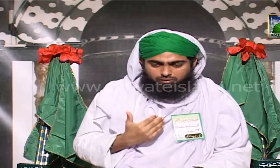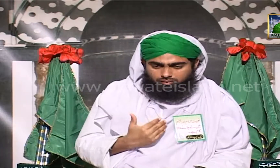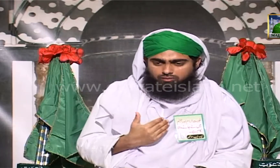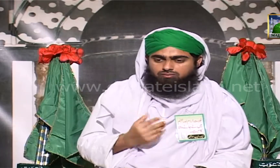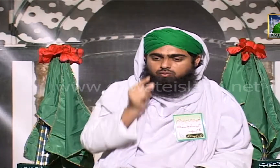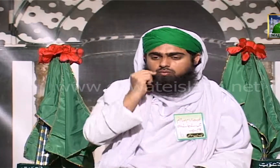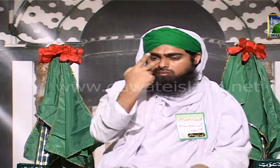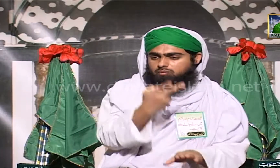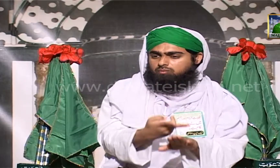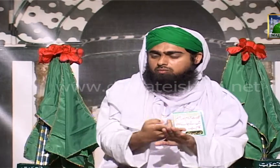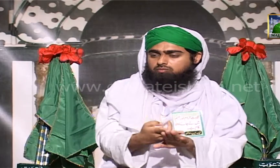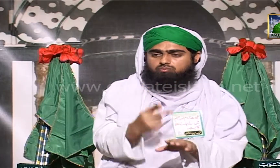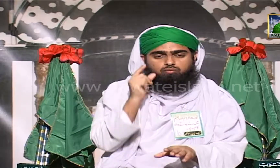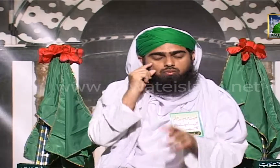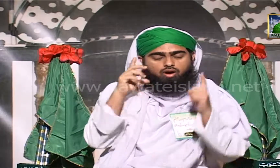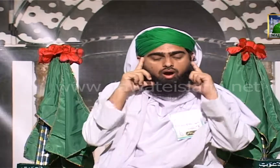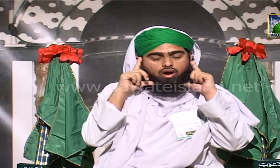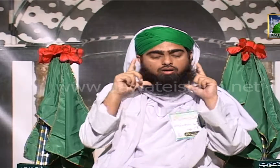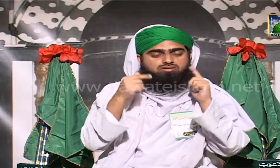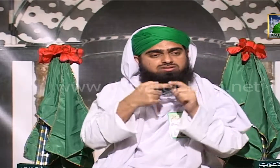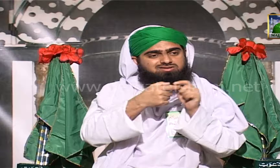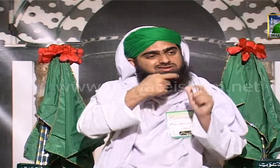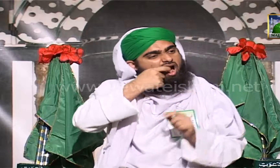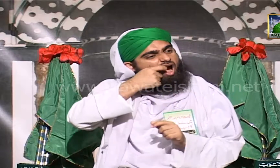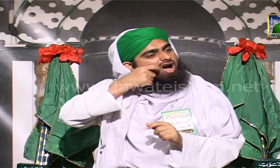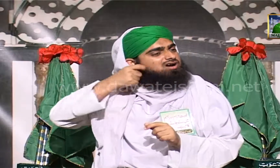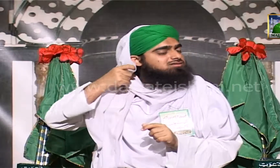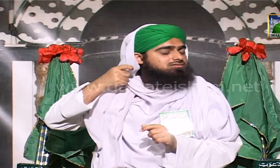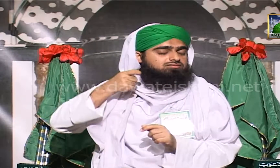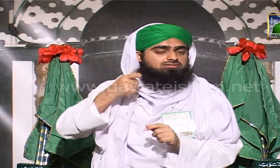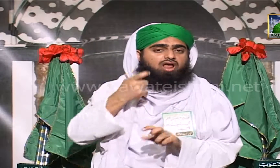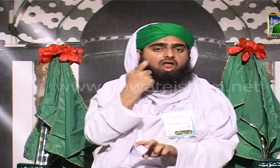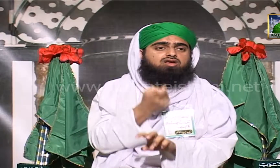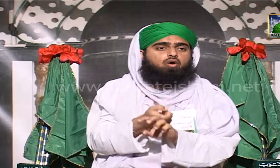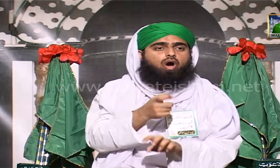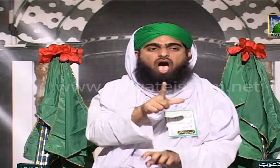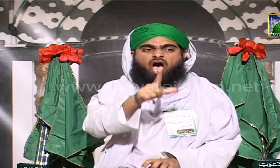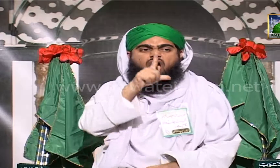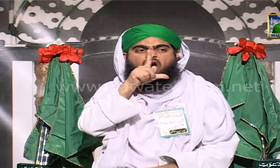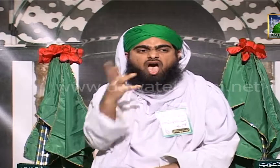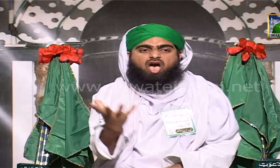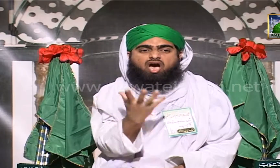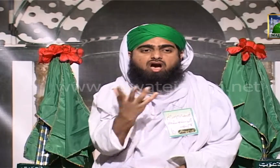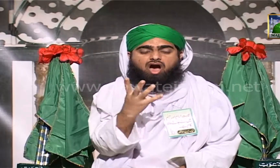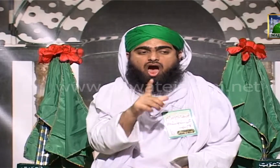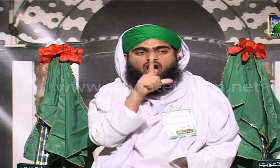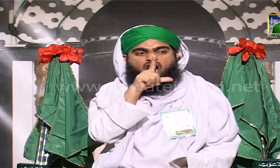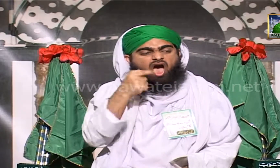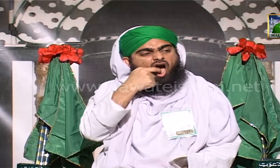چمٹا اس کے باچ کے اندر یعنی منہ کے اندر اس طرح داخل کیا کہ ایک حصہ منہ کے اندر ایک حصہ باچ